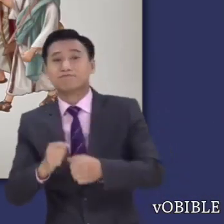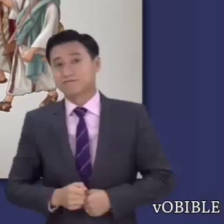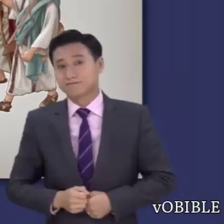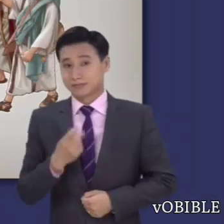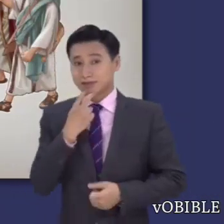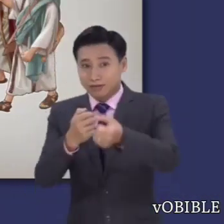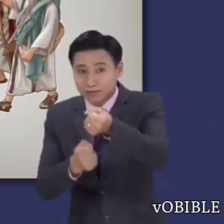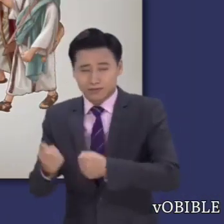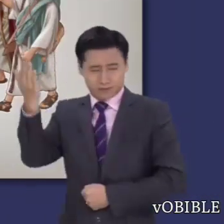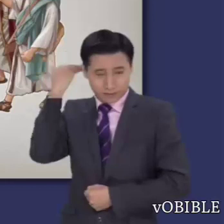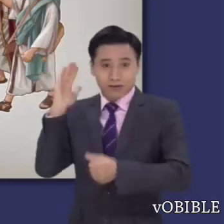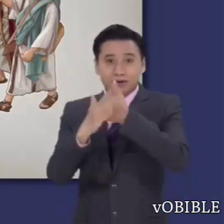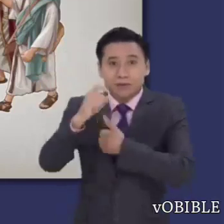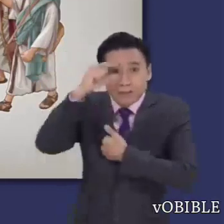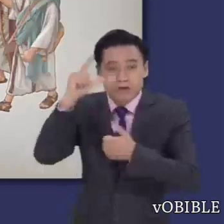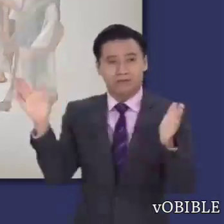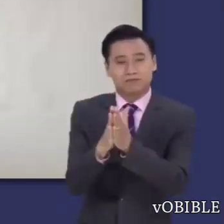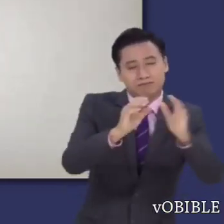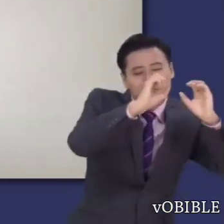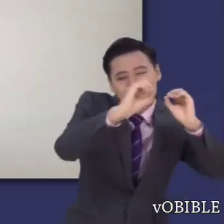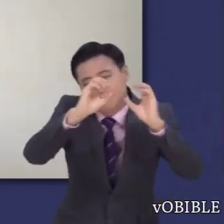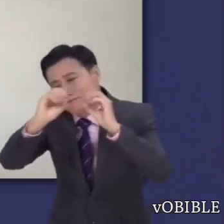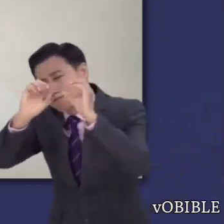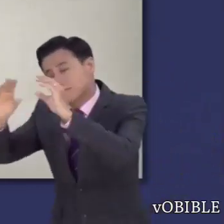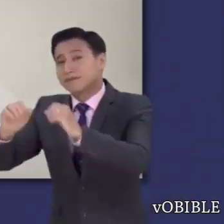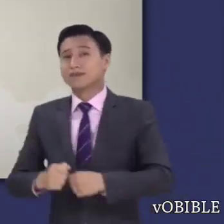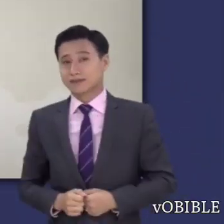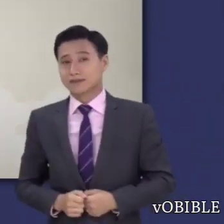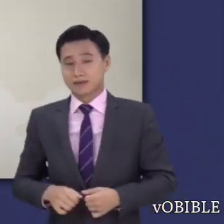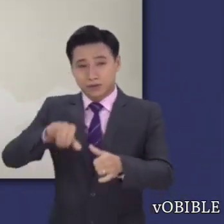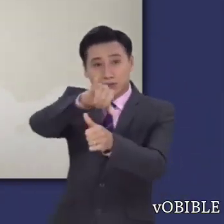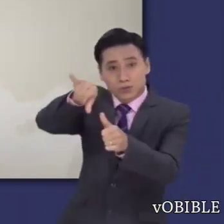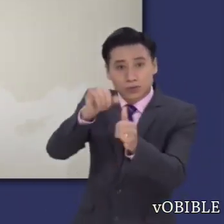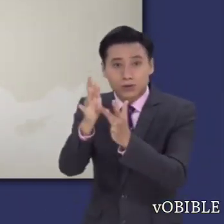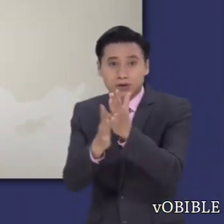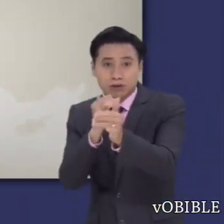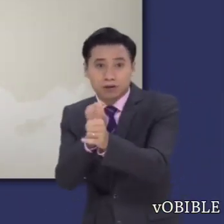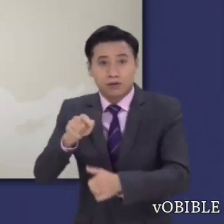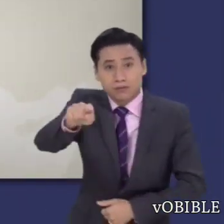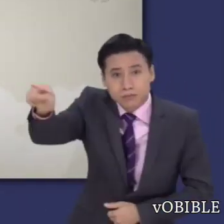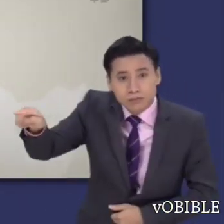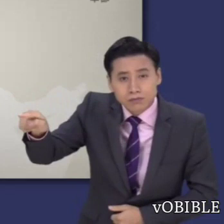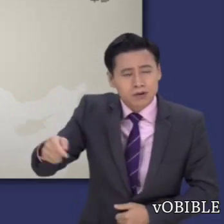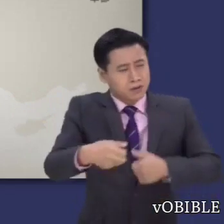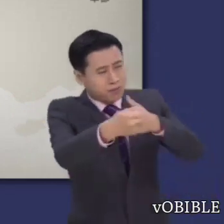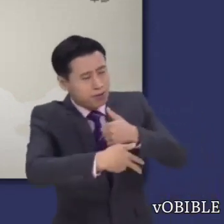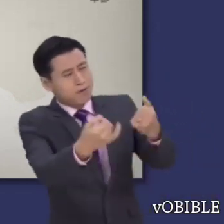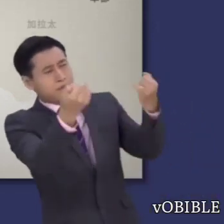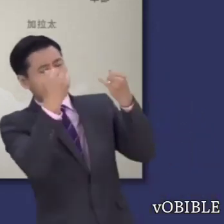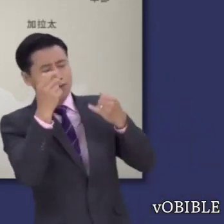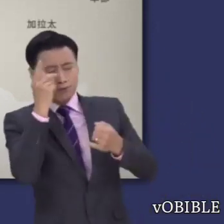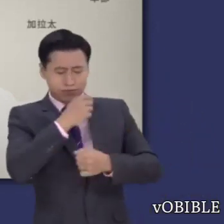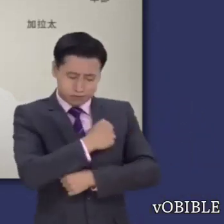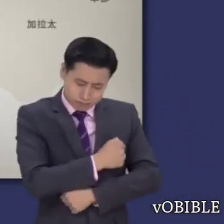工作的那个希拉。彼得前书是写给有希望到天上去的基督徒的，他们居住在本